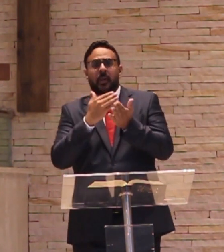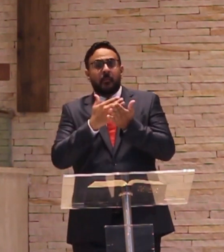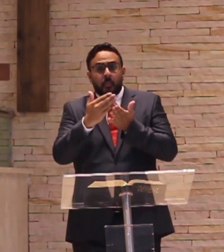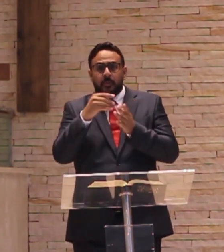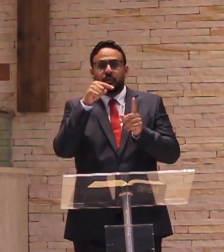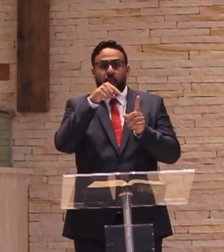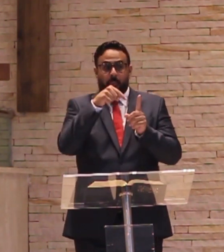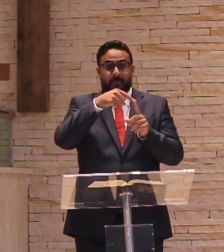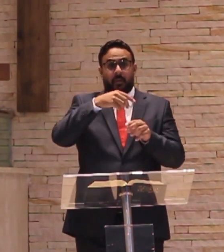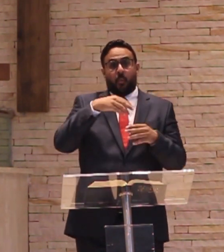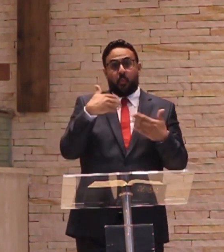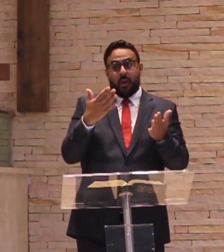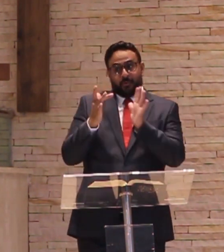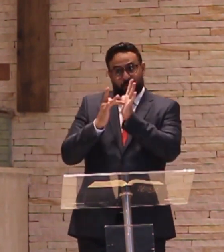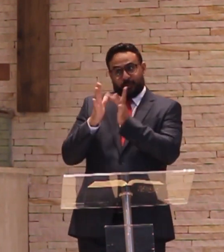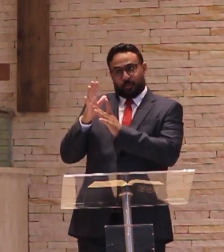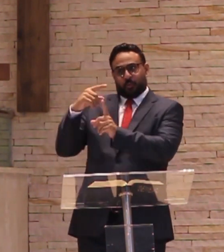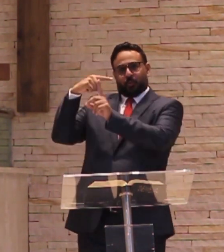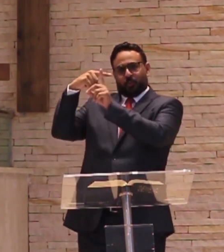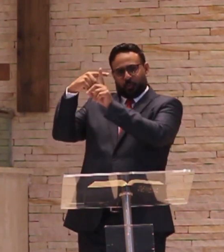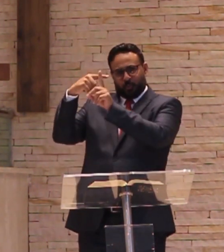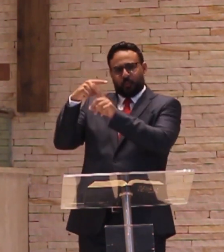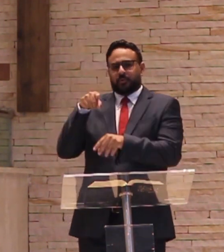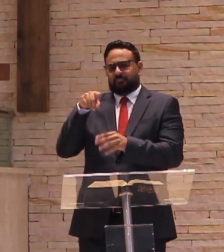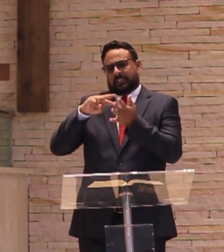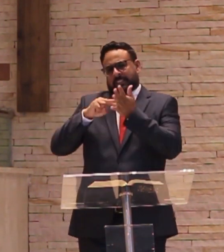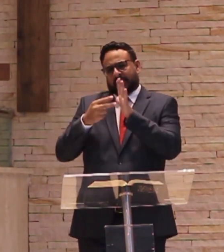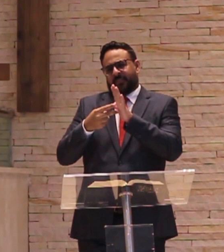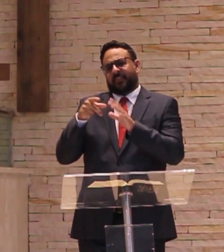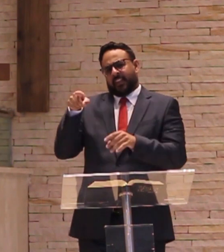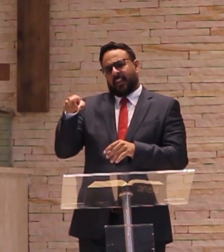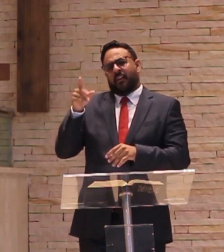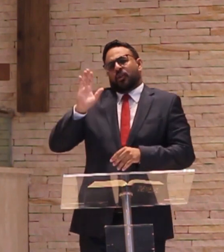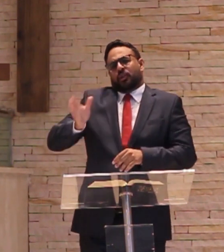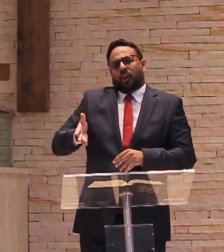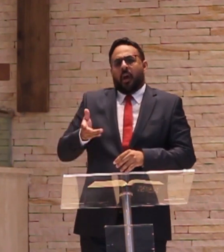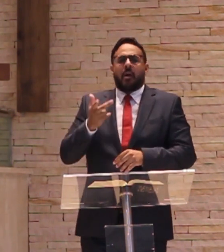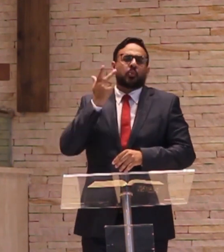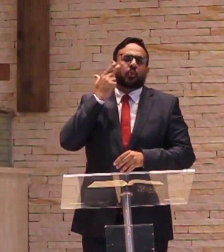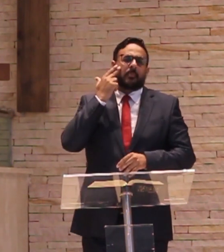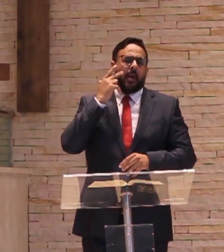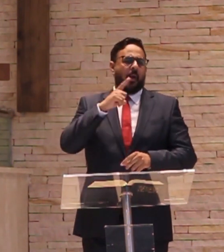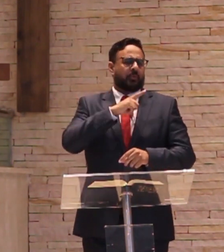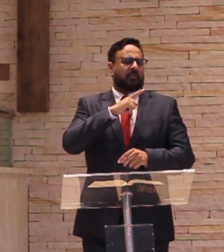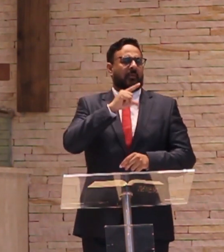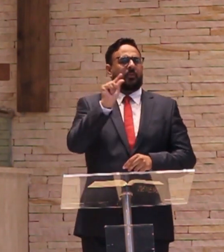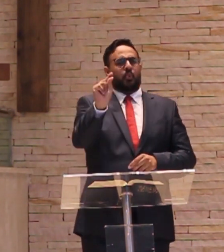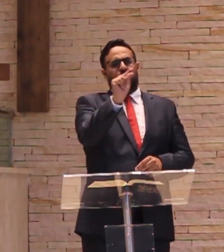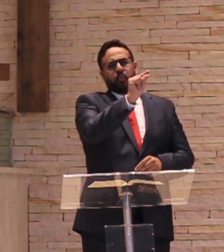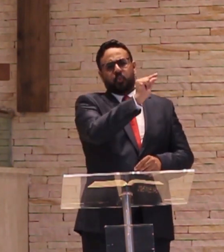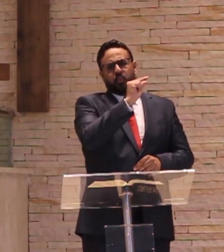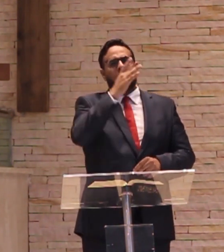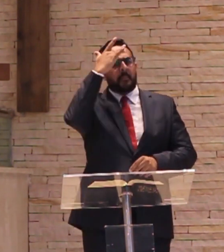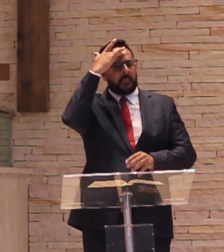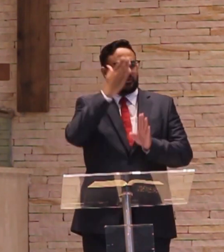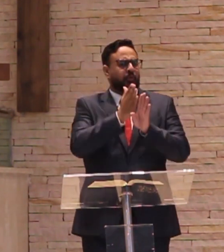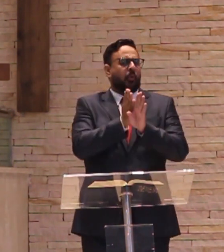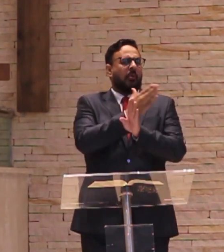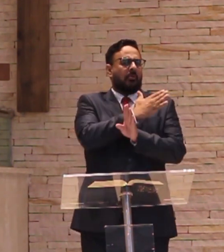Então, esse foi um período de novidade nesse tipo de tortura e morte, onde as